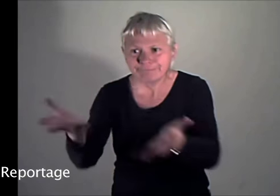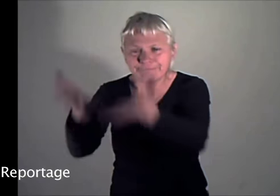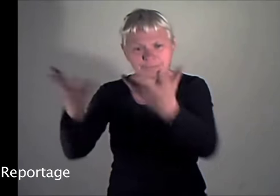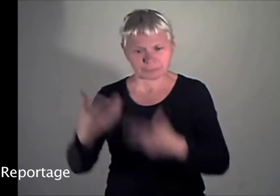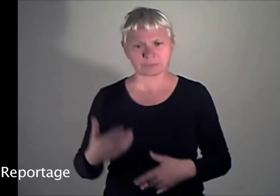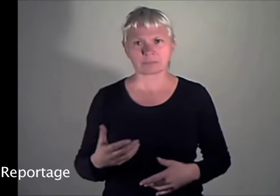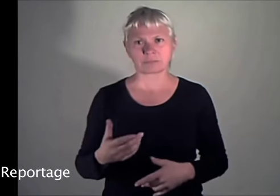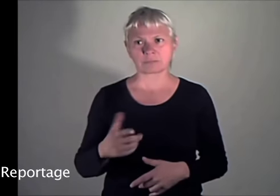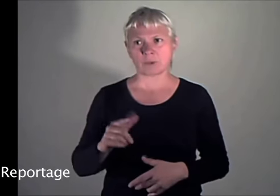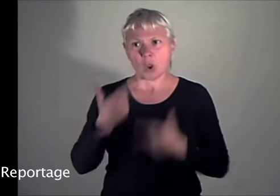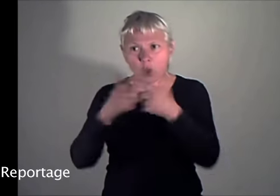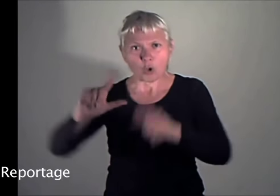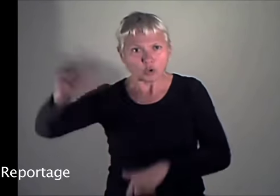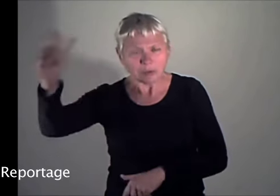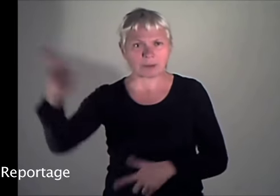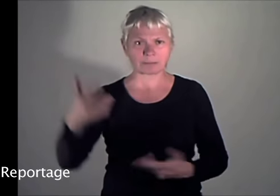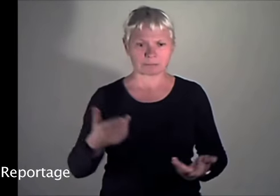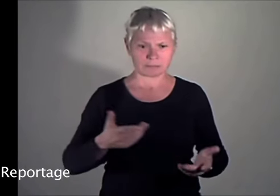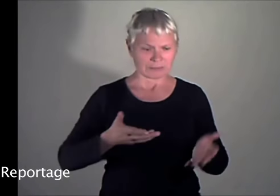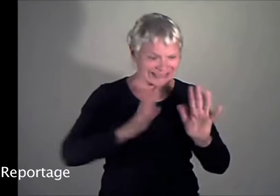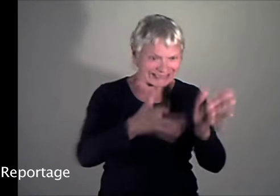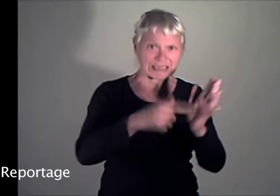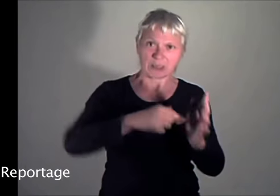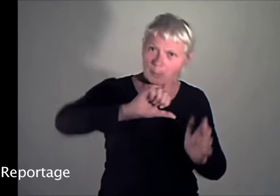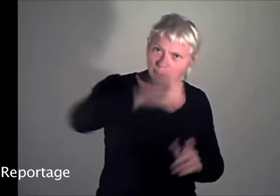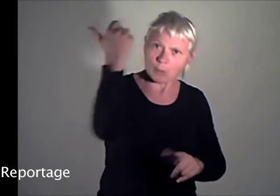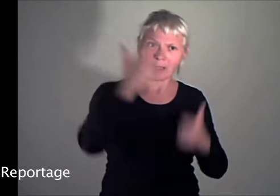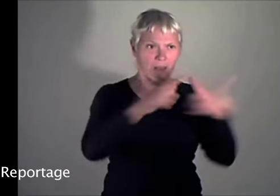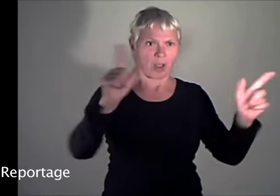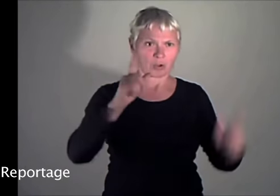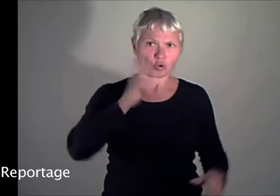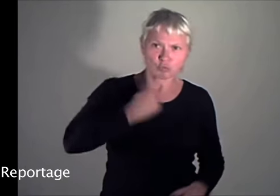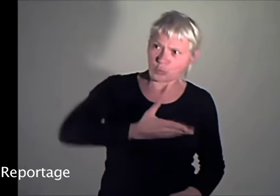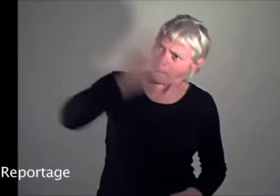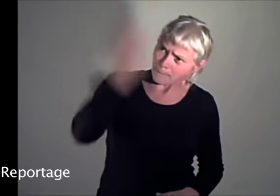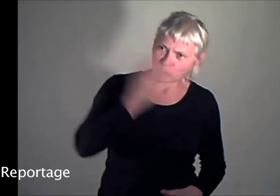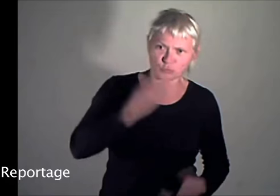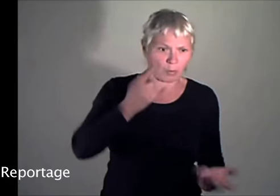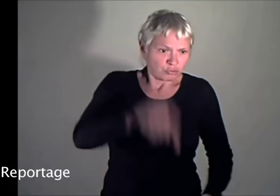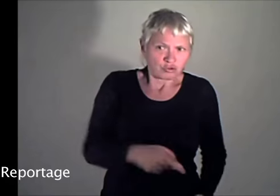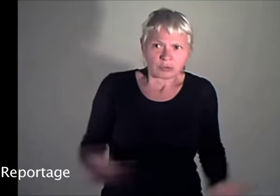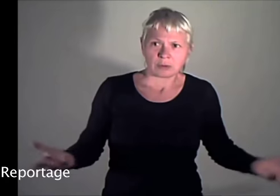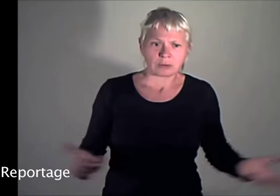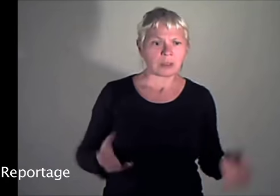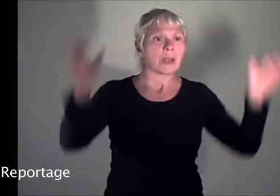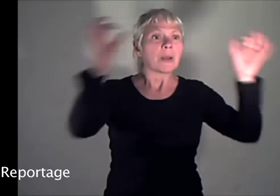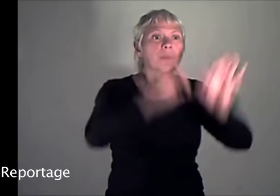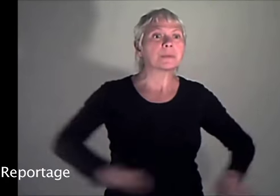On enseigne d'abord le français et ensuite la langue d'oc. Alors que la LSF c'est la langue première, c'est la langue vitale des sourds. S'il n'y en a